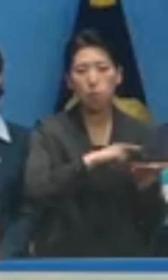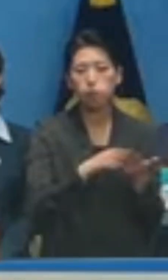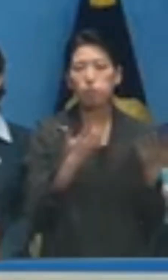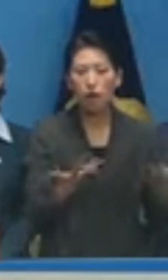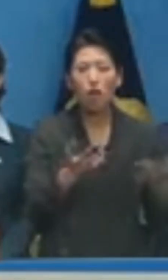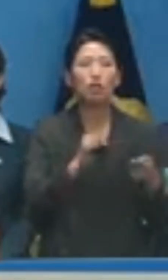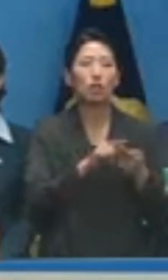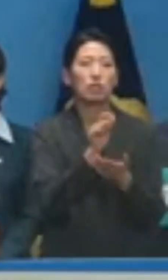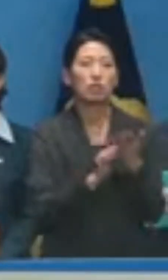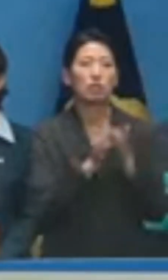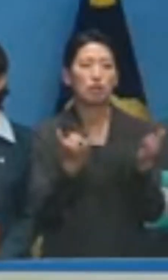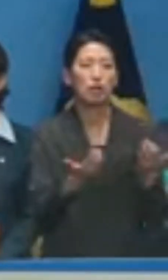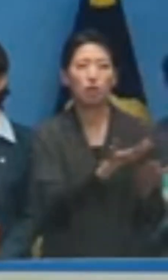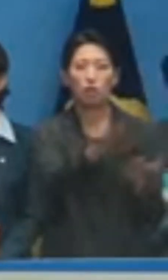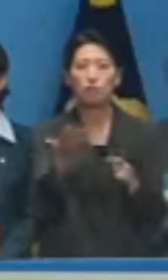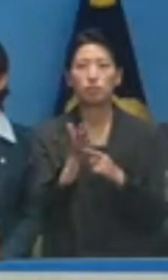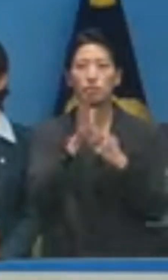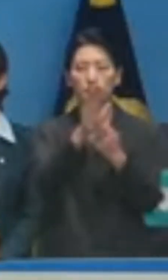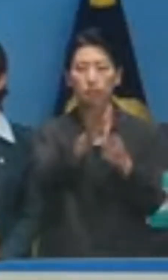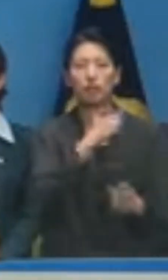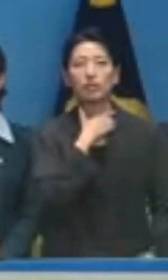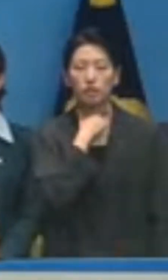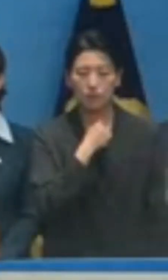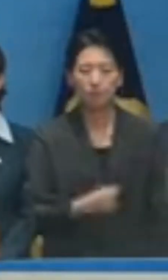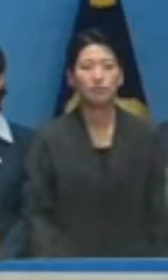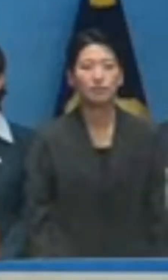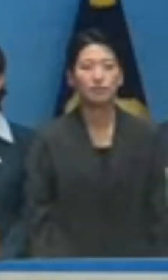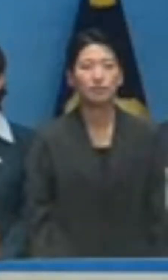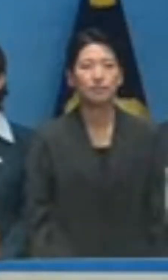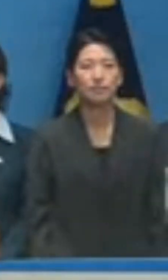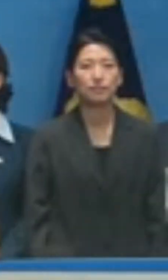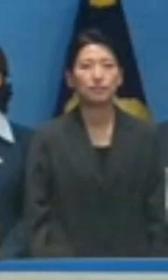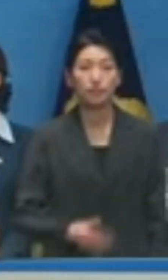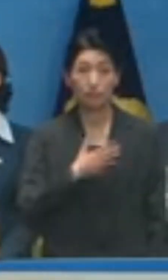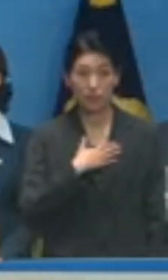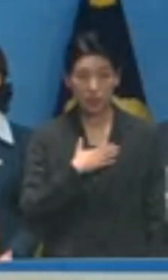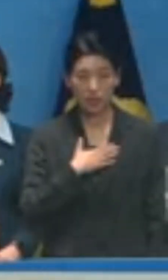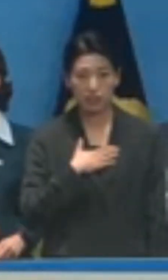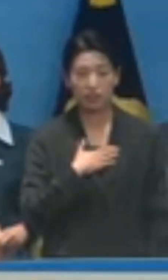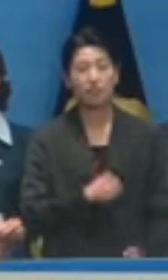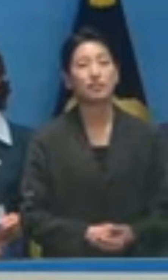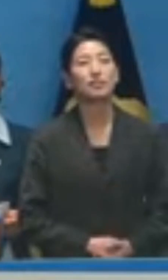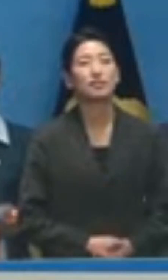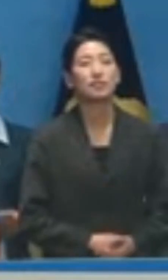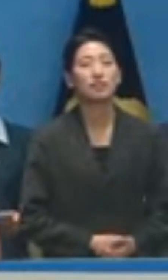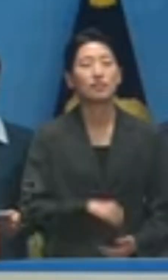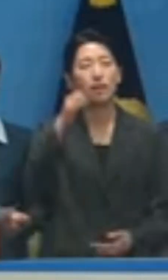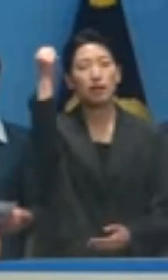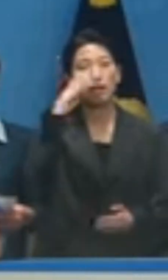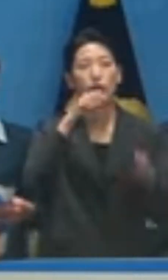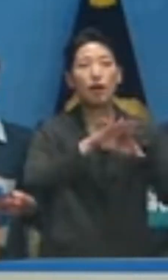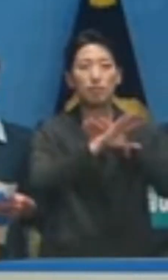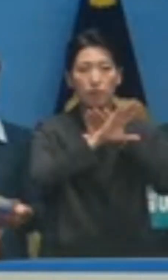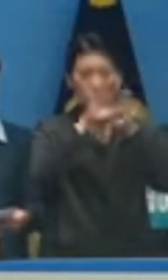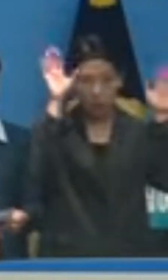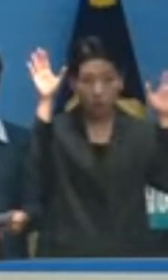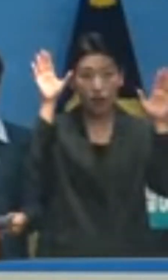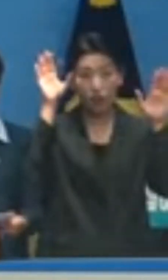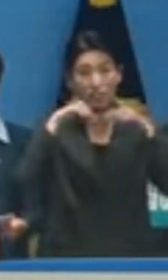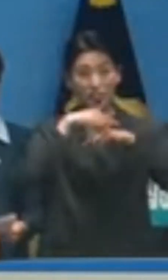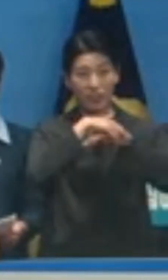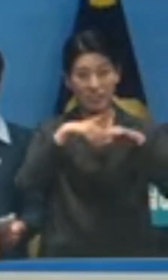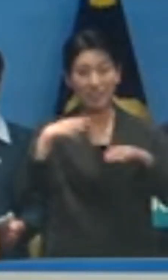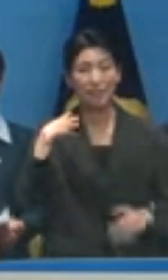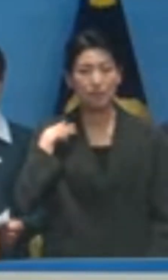먼저 원활한 그 진행을 위해서 저는 그 광명경찰서 사무처장 호동호입니다. 먼저 이제 사진 촬영